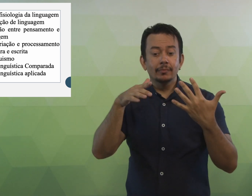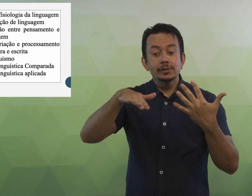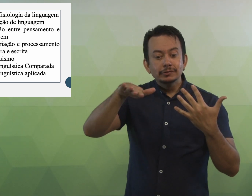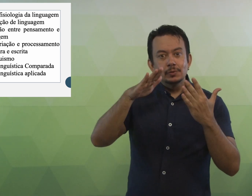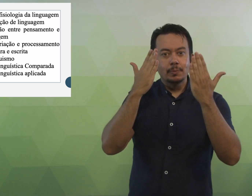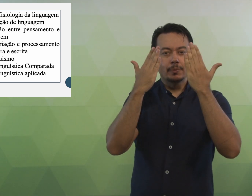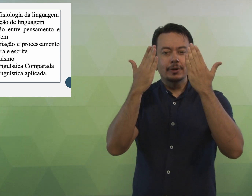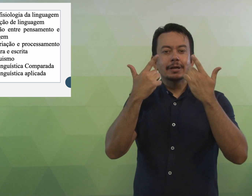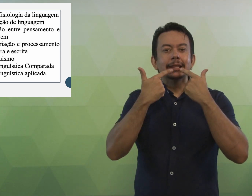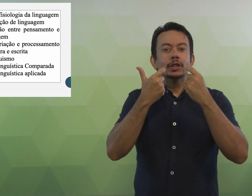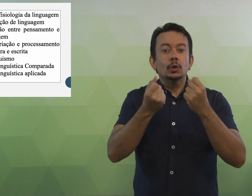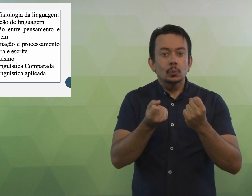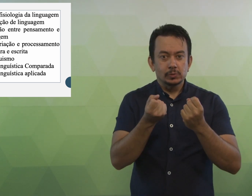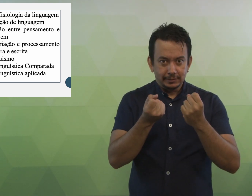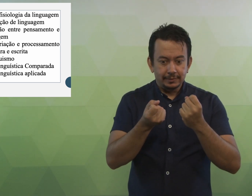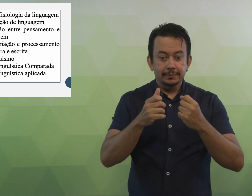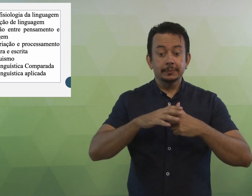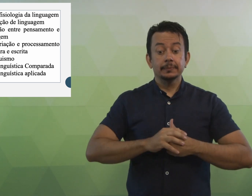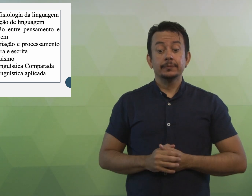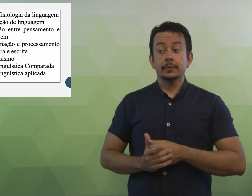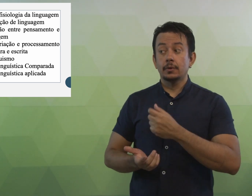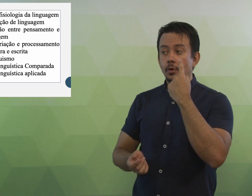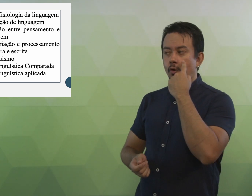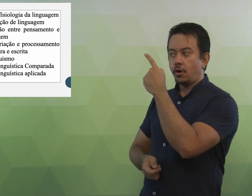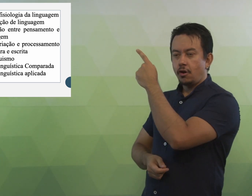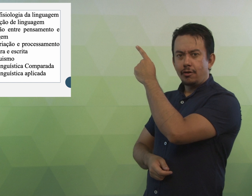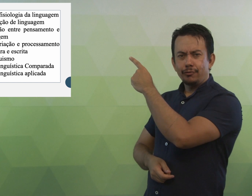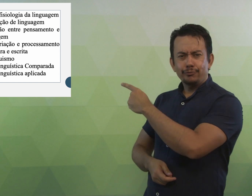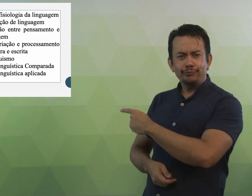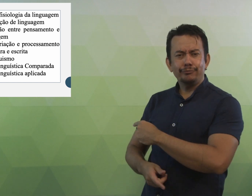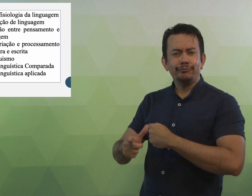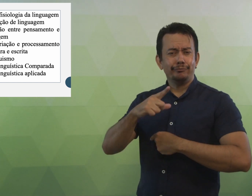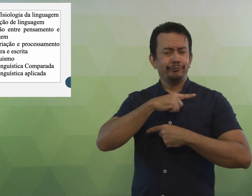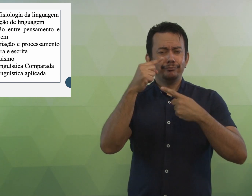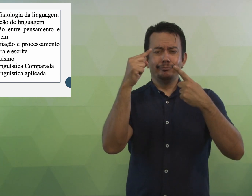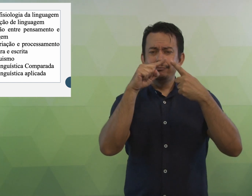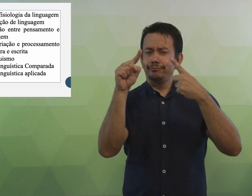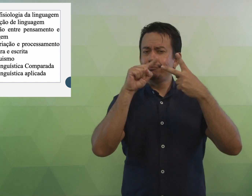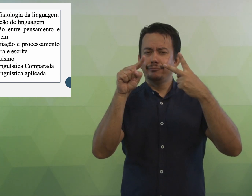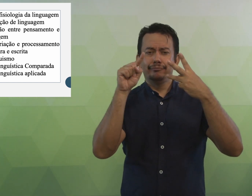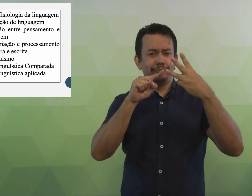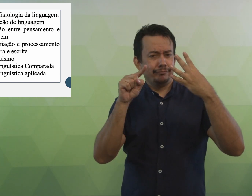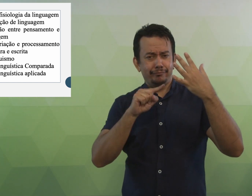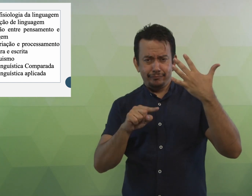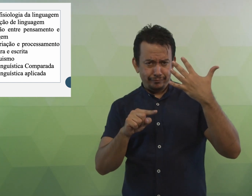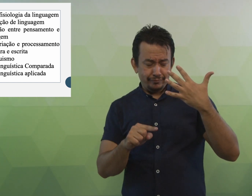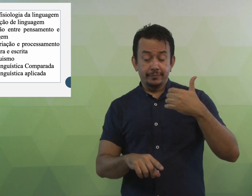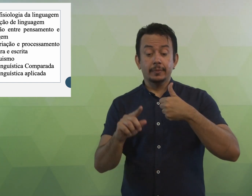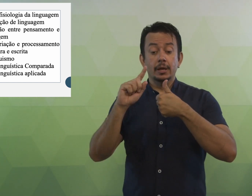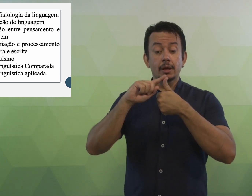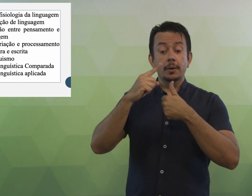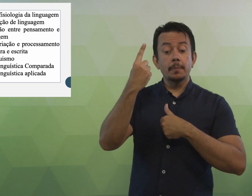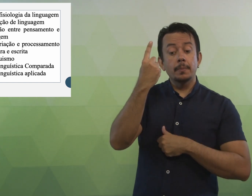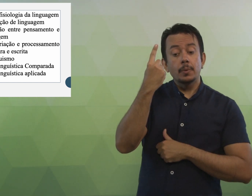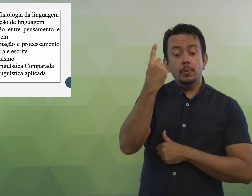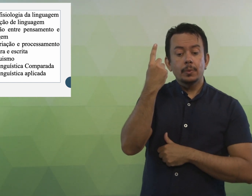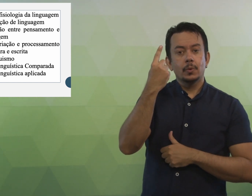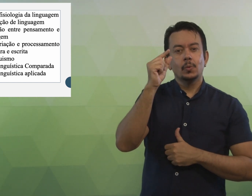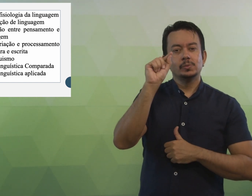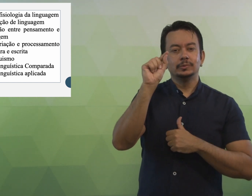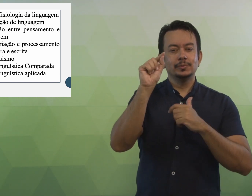Então, a área de atuação e metodologias da psicolinguística são essas que estão elencadas aqui ao